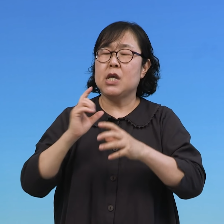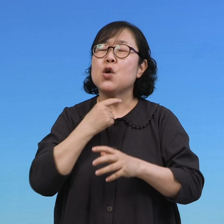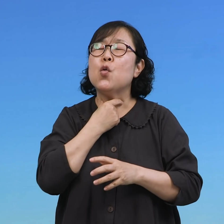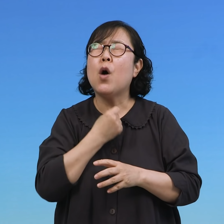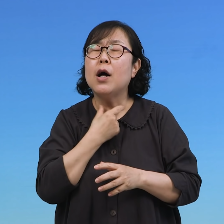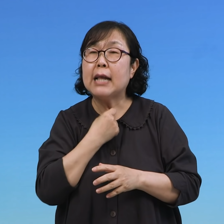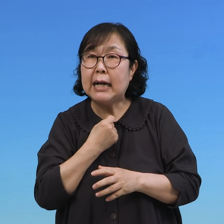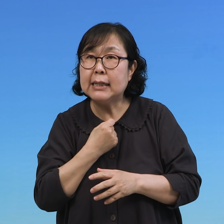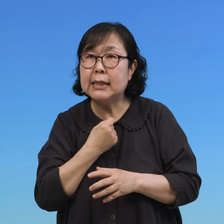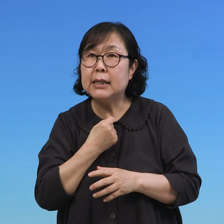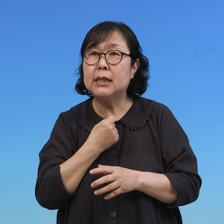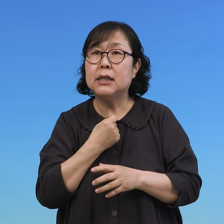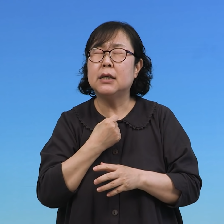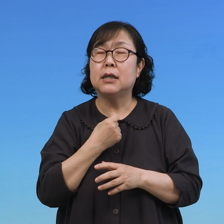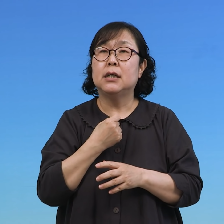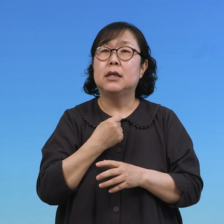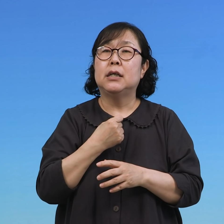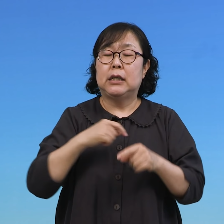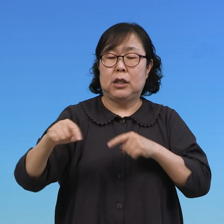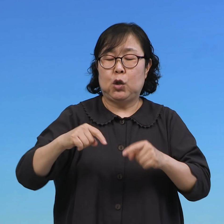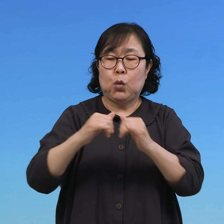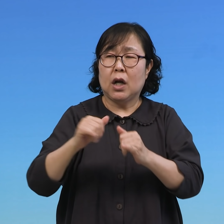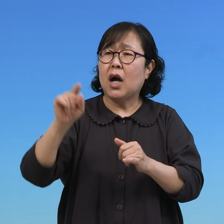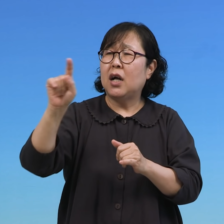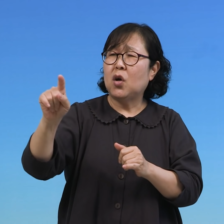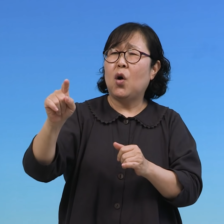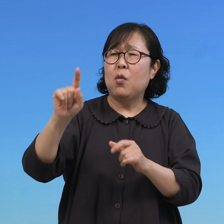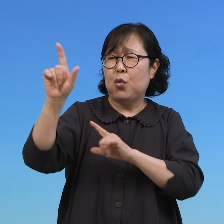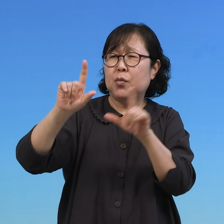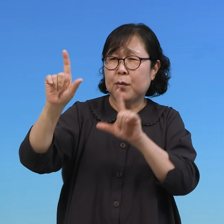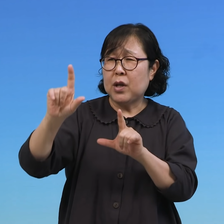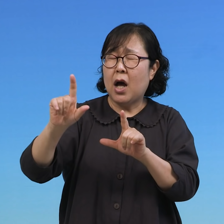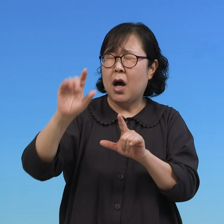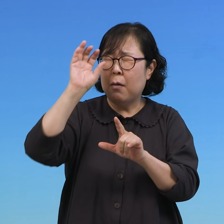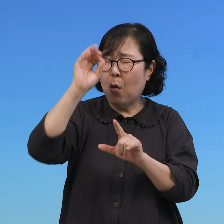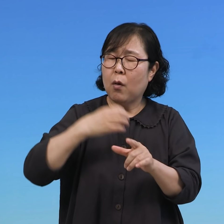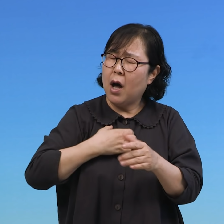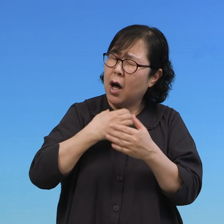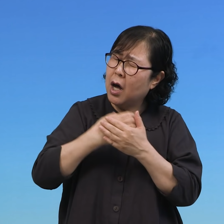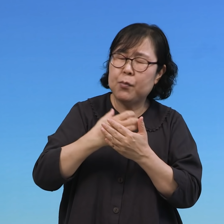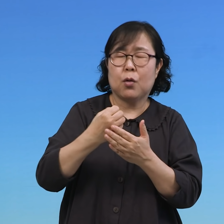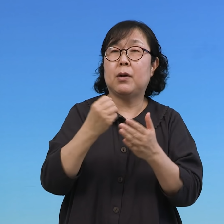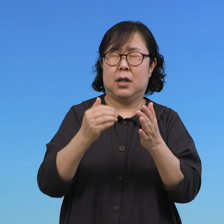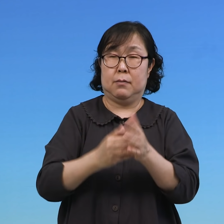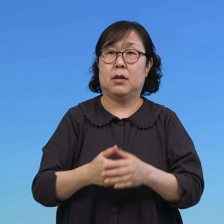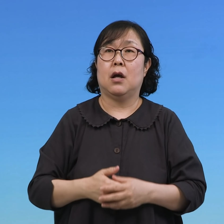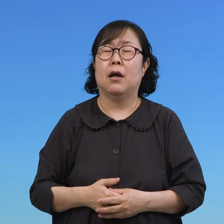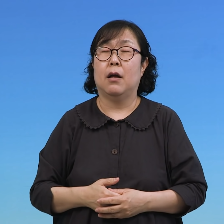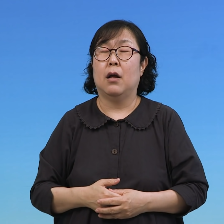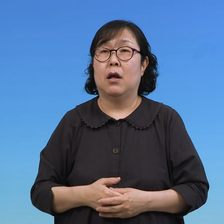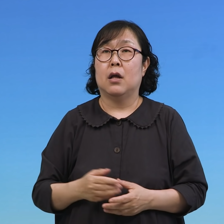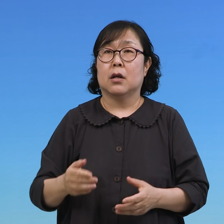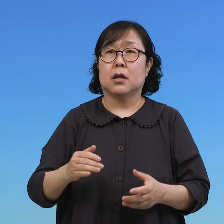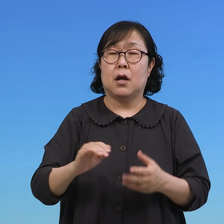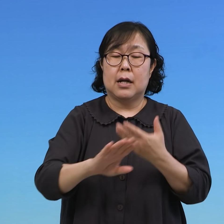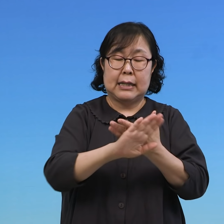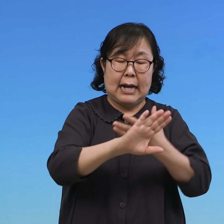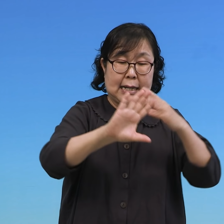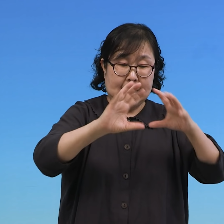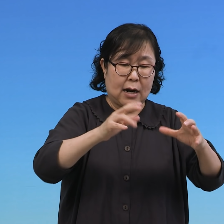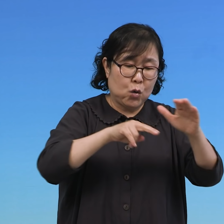국민이 원하는 지도자가 이런 모습이구나, 굉장히 많은 걸 느꼈어요. 그리고는 대통령이